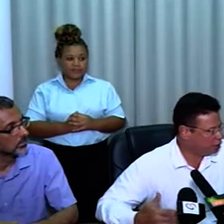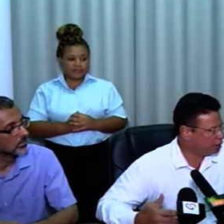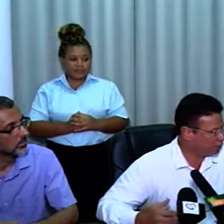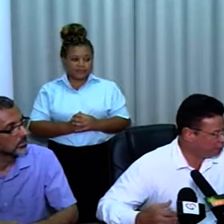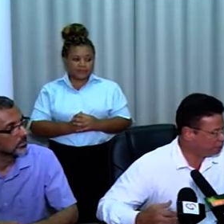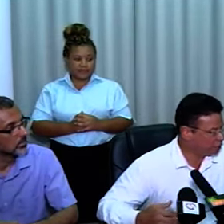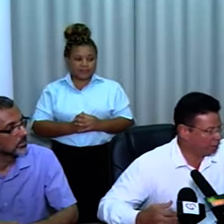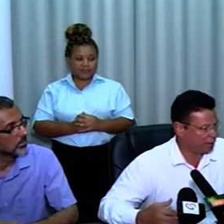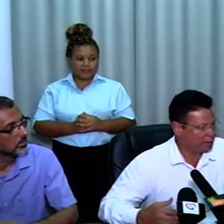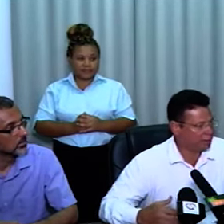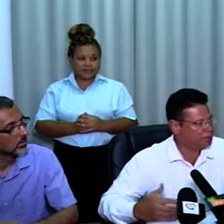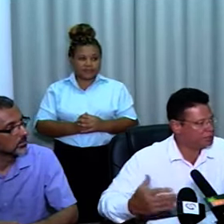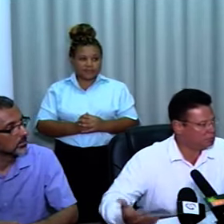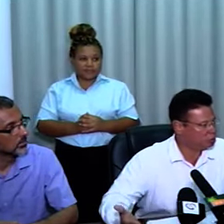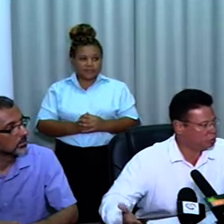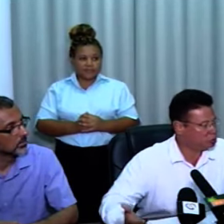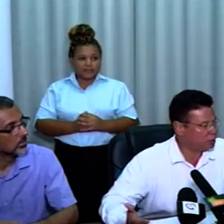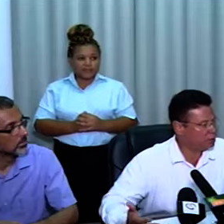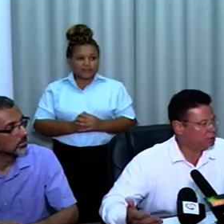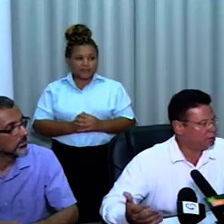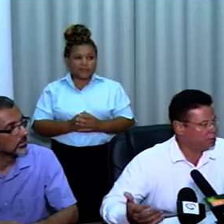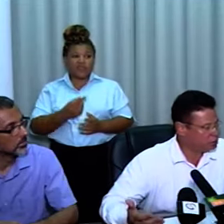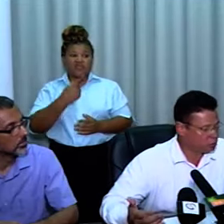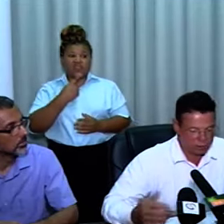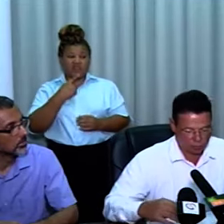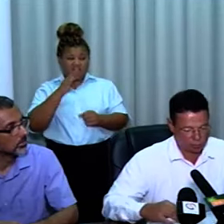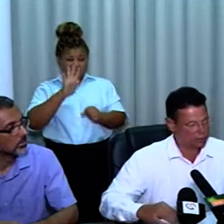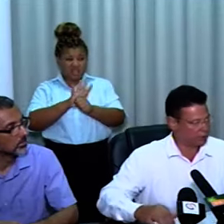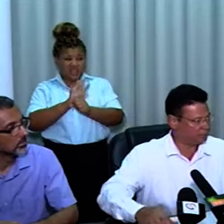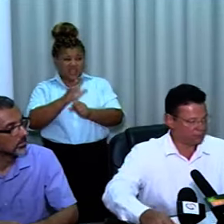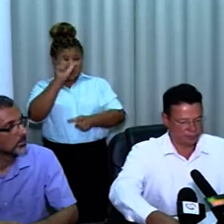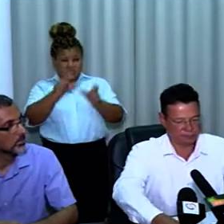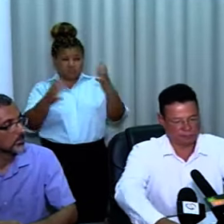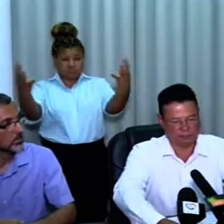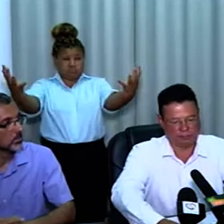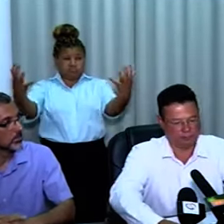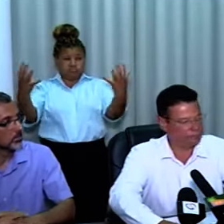décision qui nous prend, en cas de plus de monde qui nous a besoin d'isoler pour traiter.